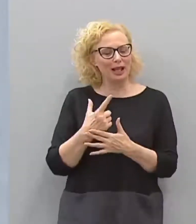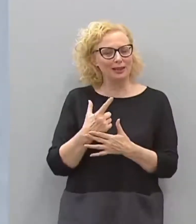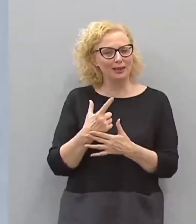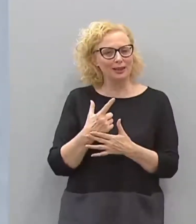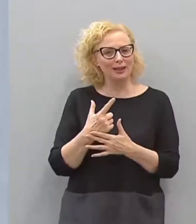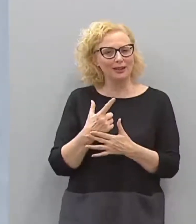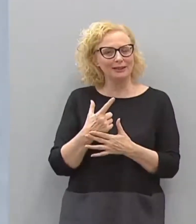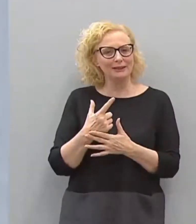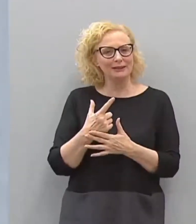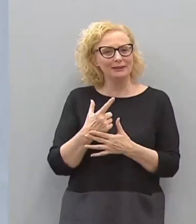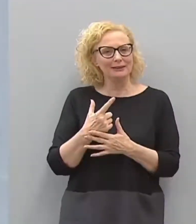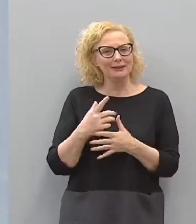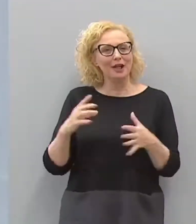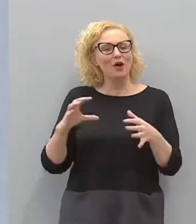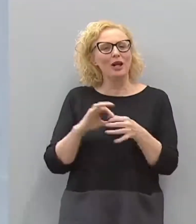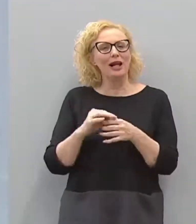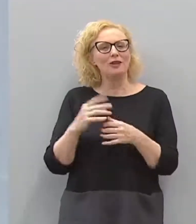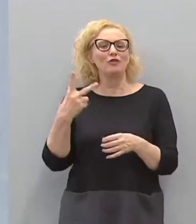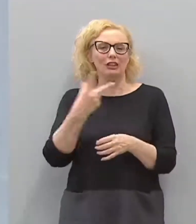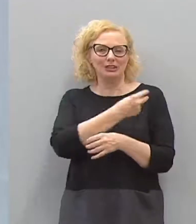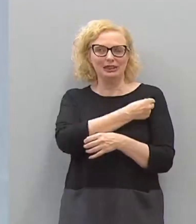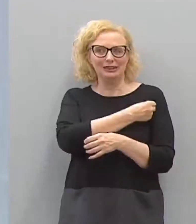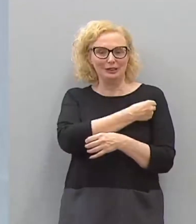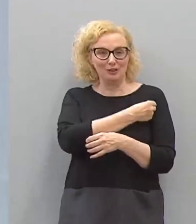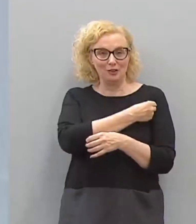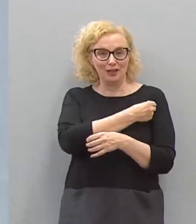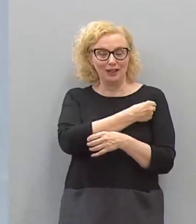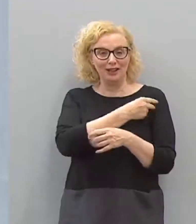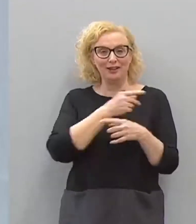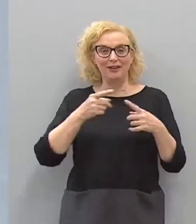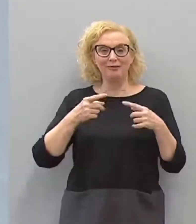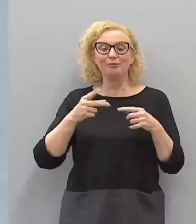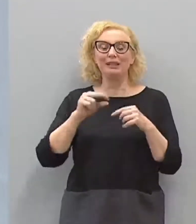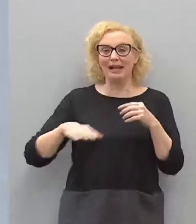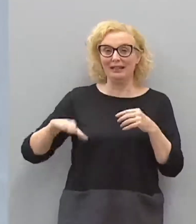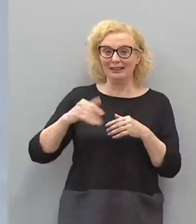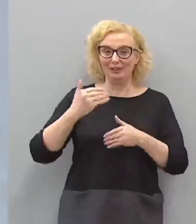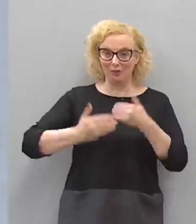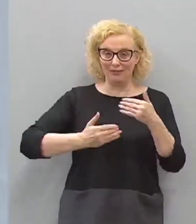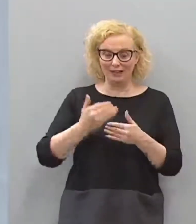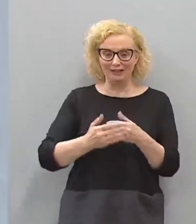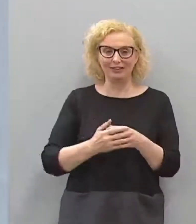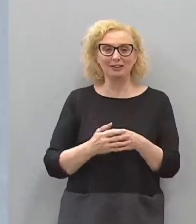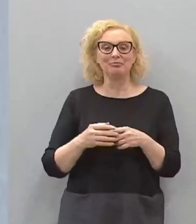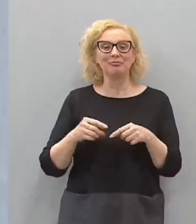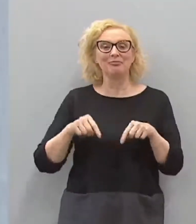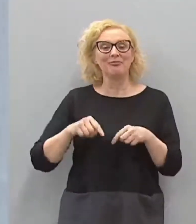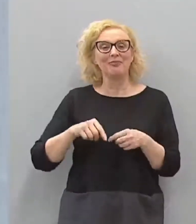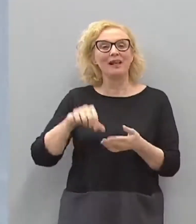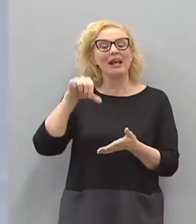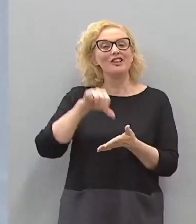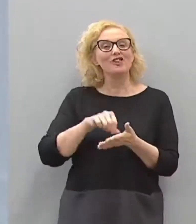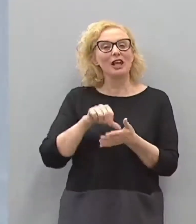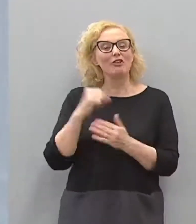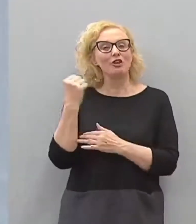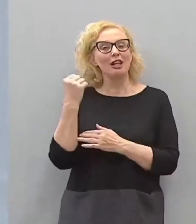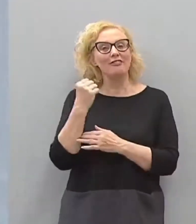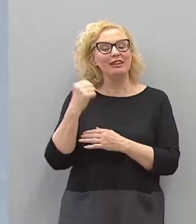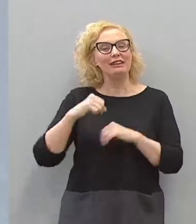riguarda la vaccinazione che stiamo apportando in tutto il trentino questa mattina presso il centro servizi sanitari